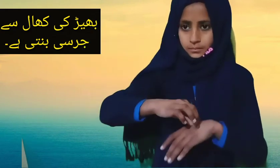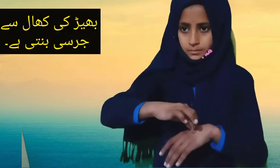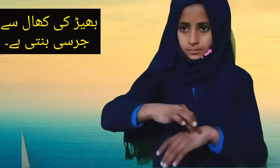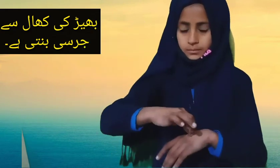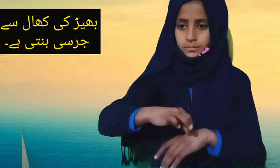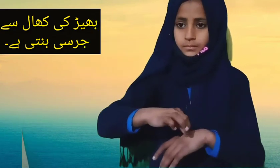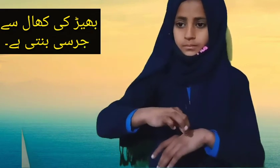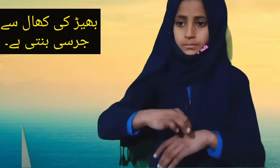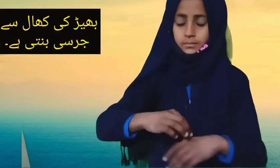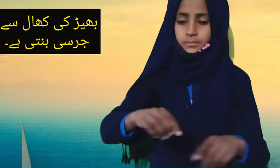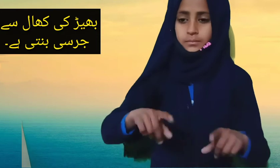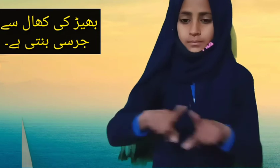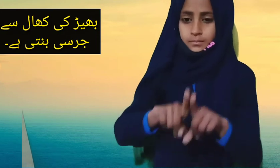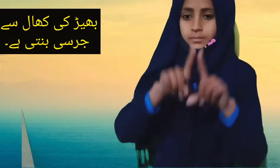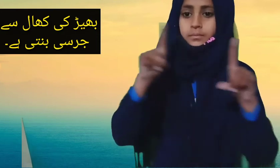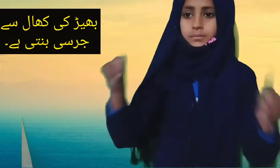खाल से